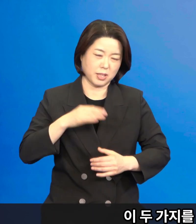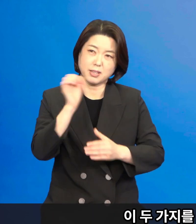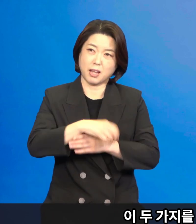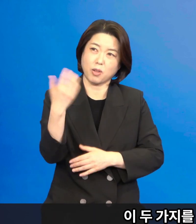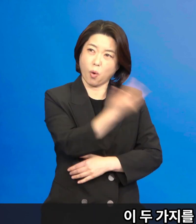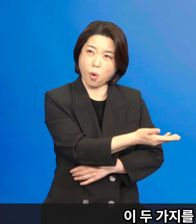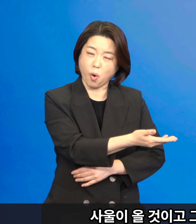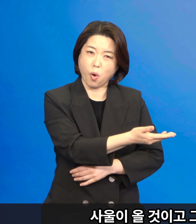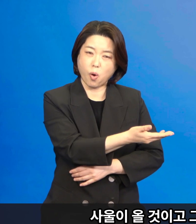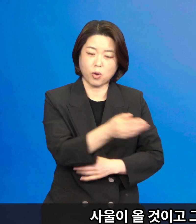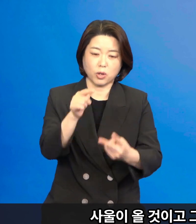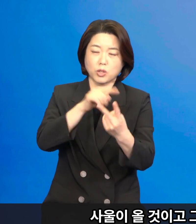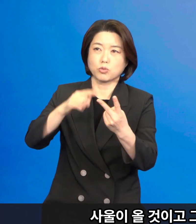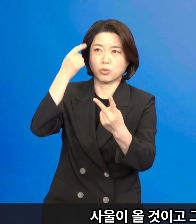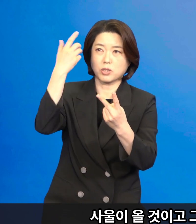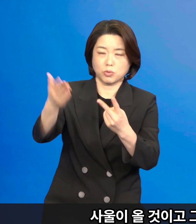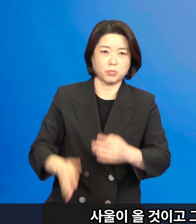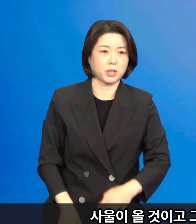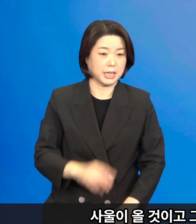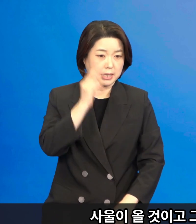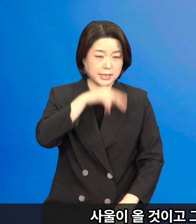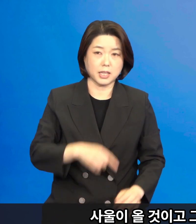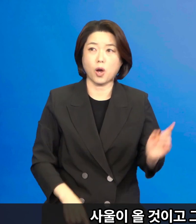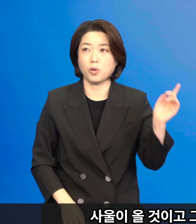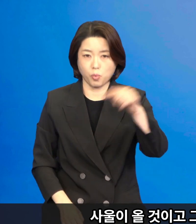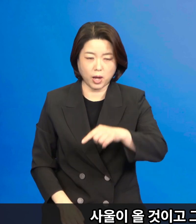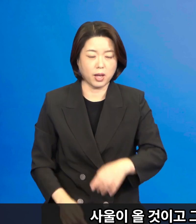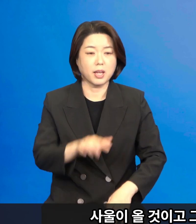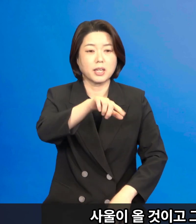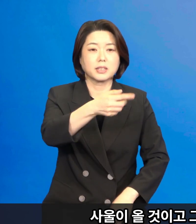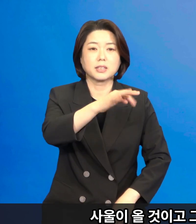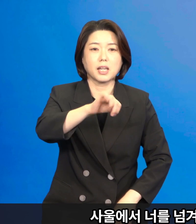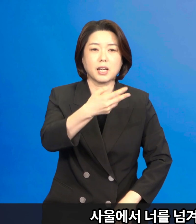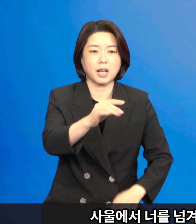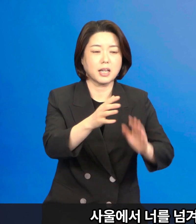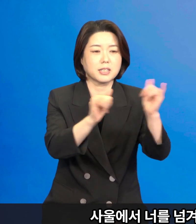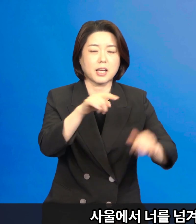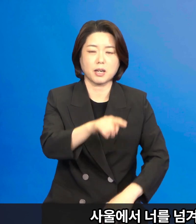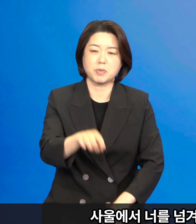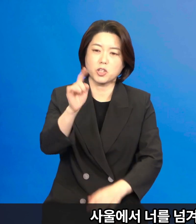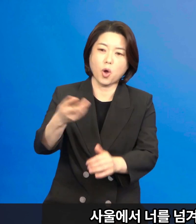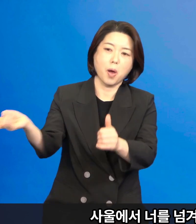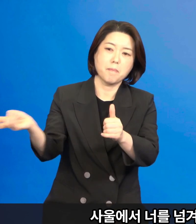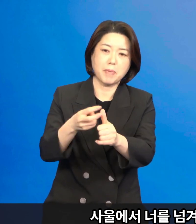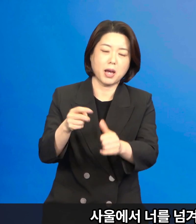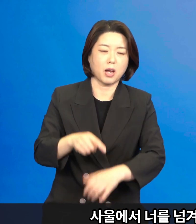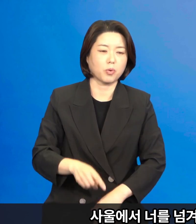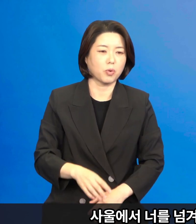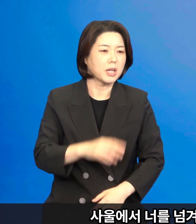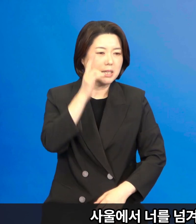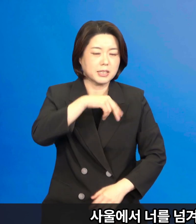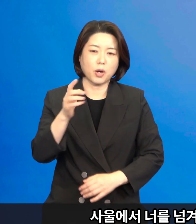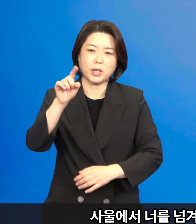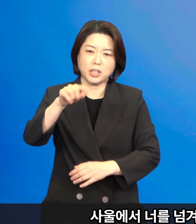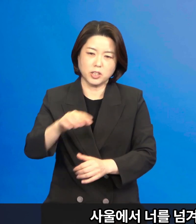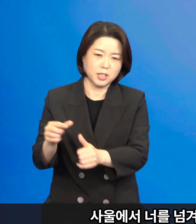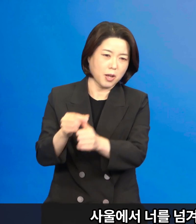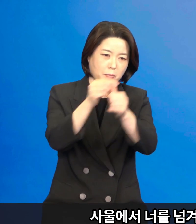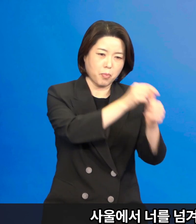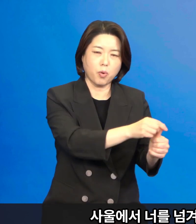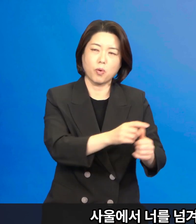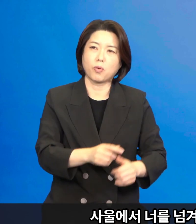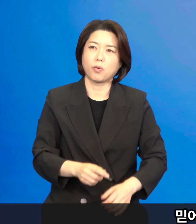하나님의 대답은 사울이 올 것이고 그일라 사람들이 너를 배반하고 사울에게 너를 넘겨줄 거야 라는